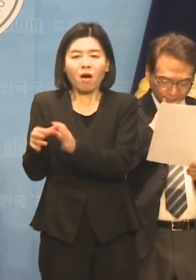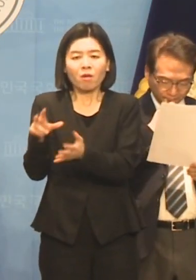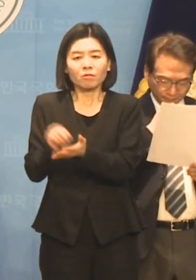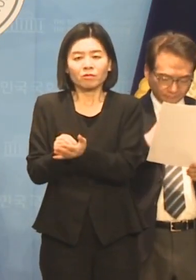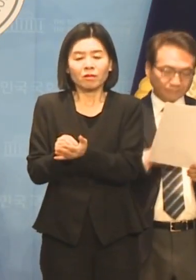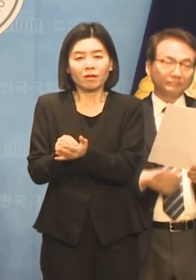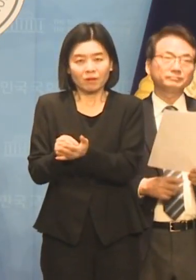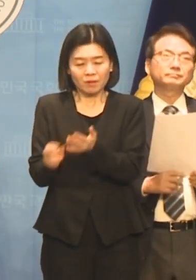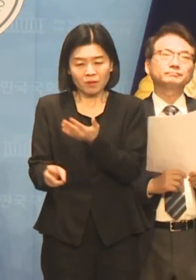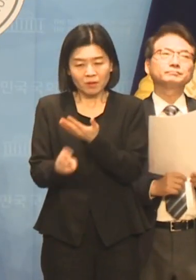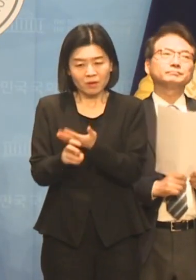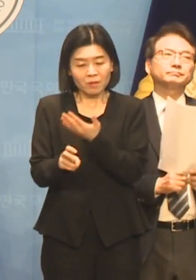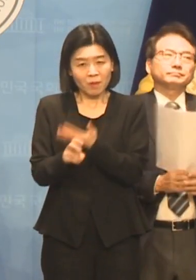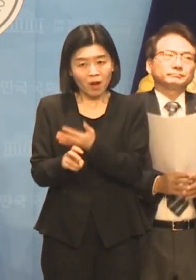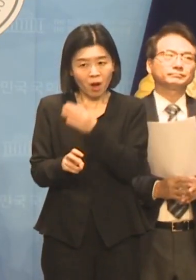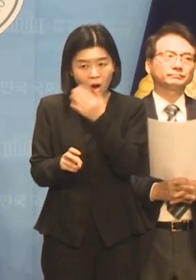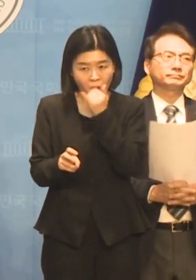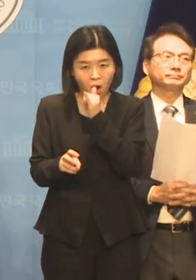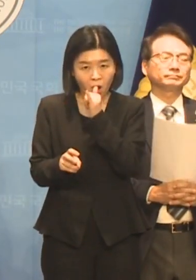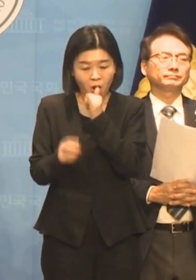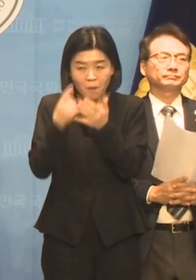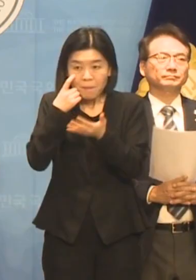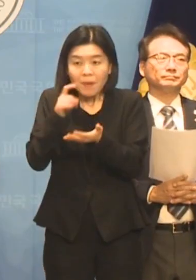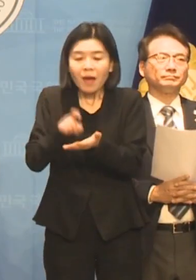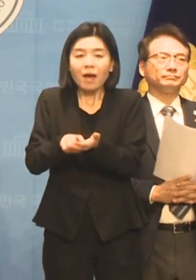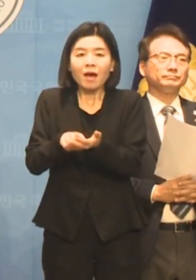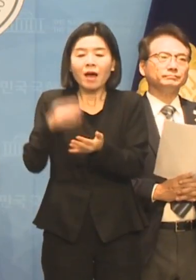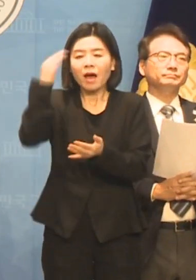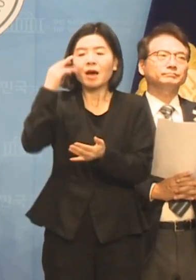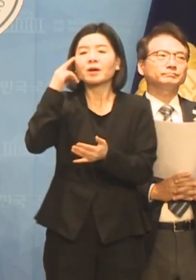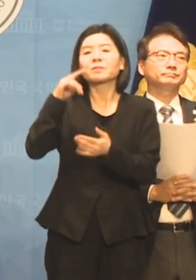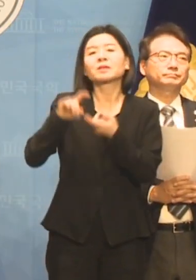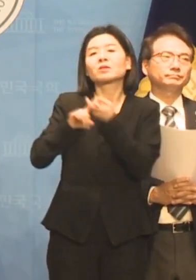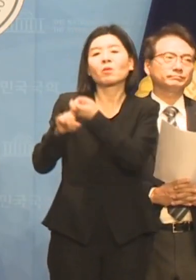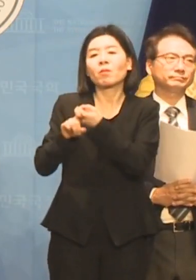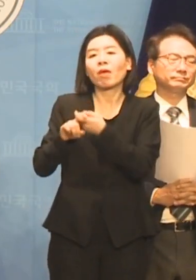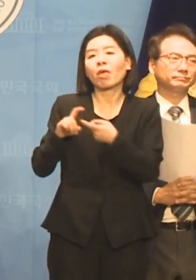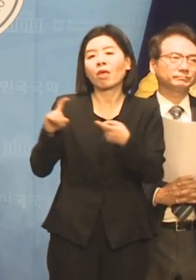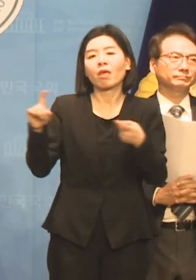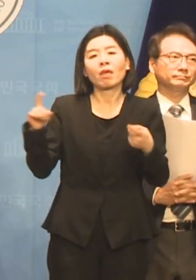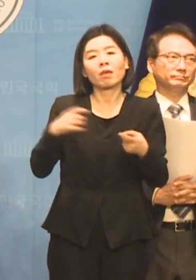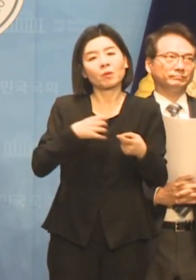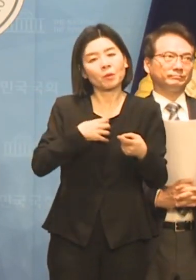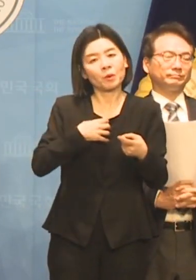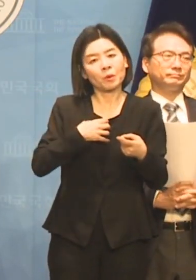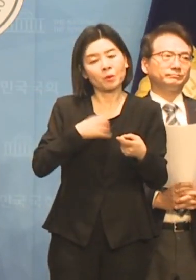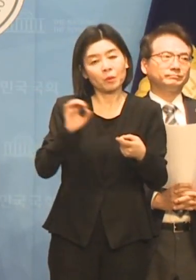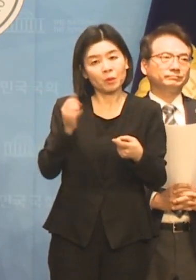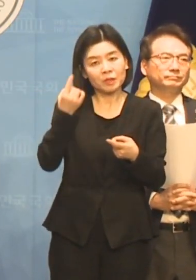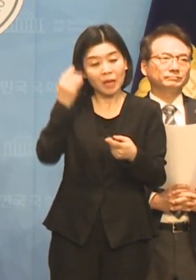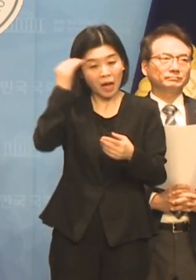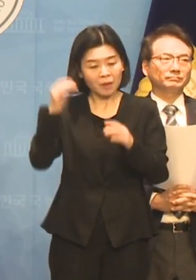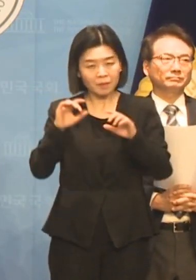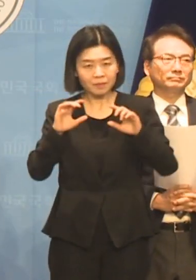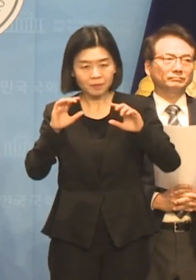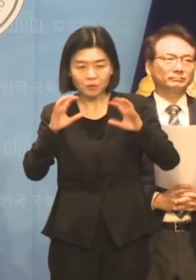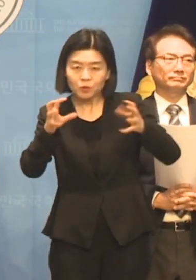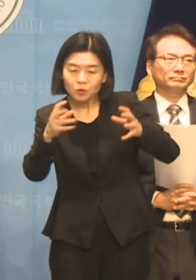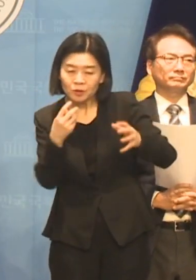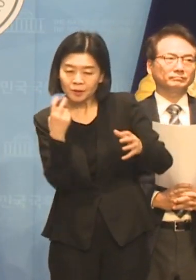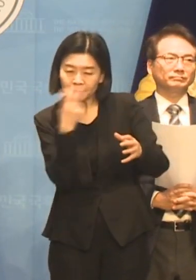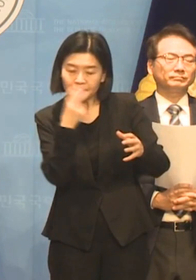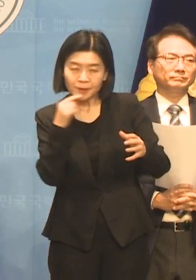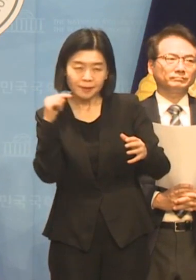보도가 있었고 그것이 굳건한 한미동맹을 흔든 원인이자 민감 국가로 지정된